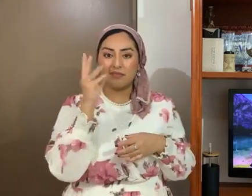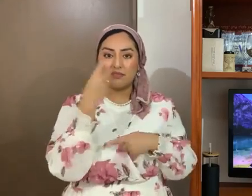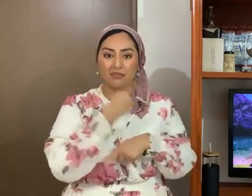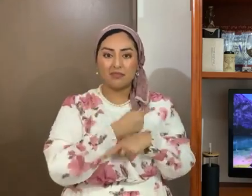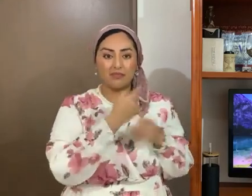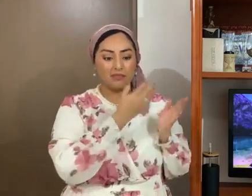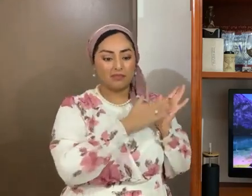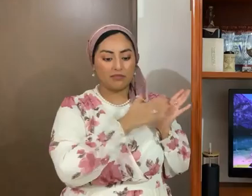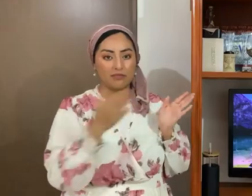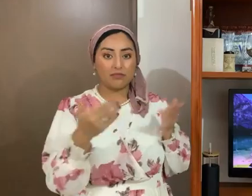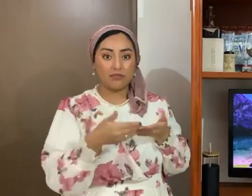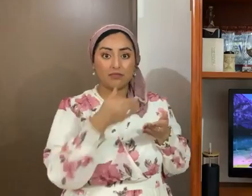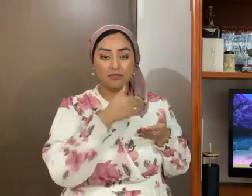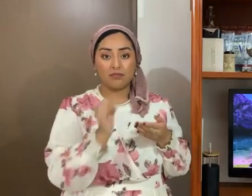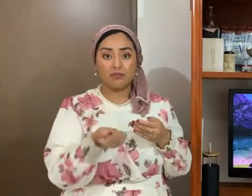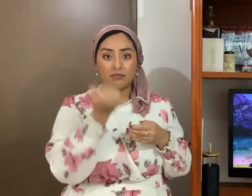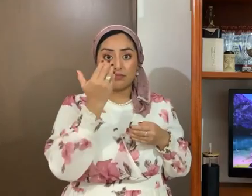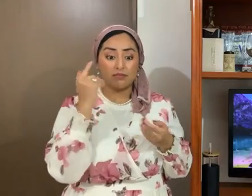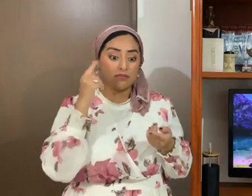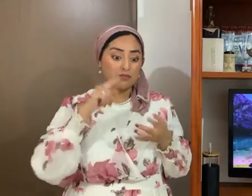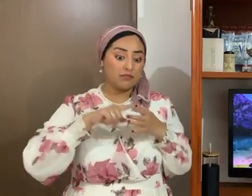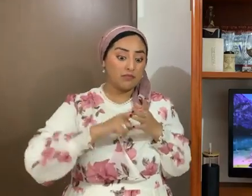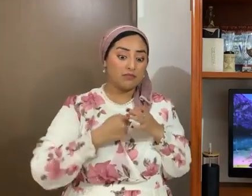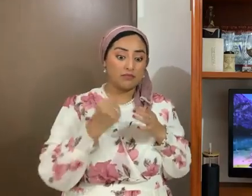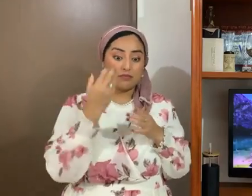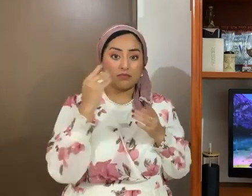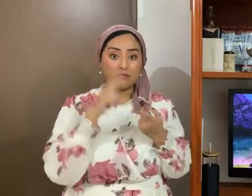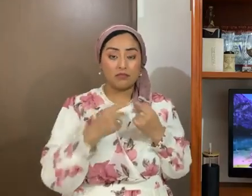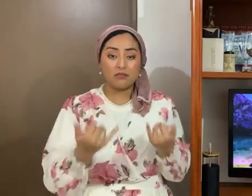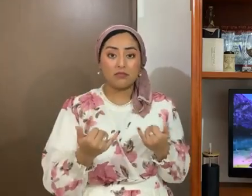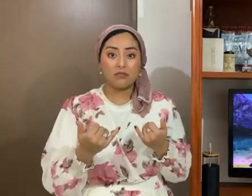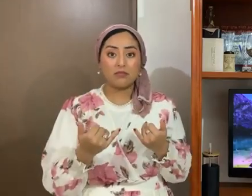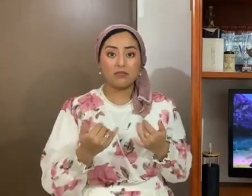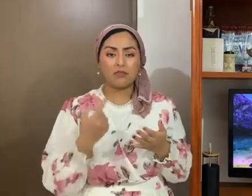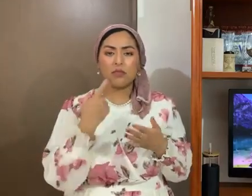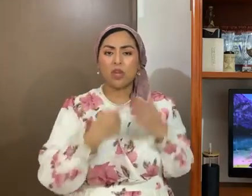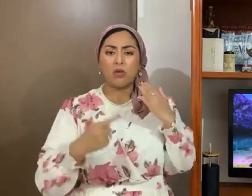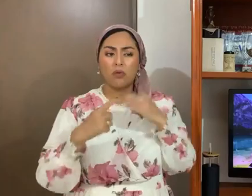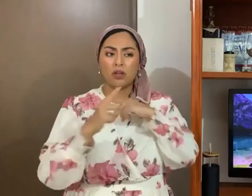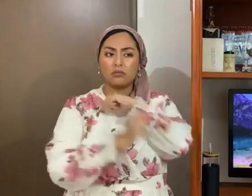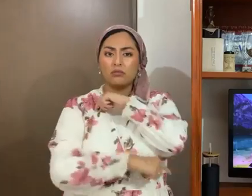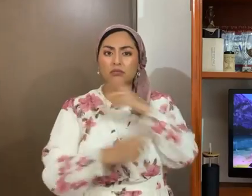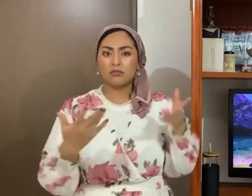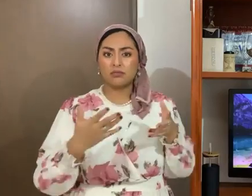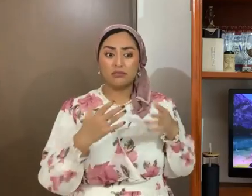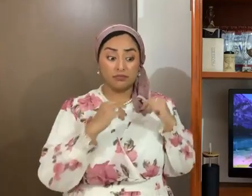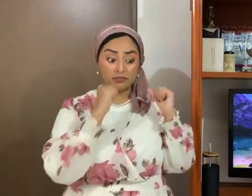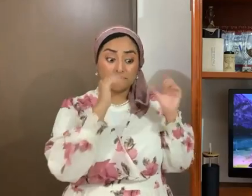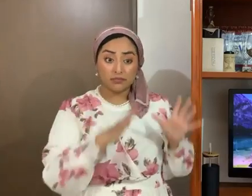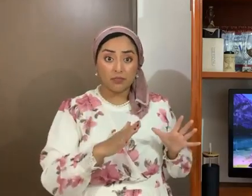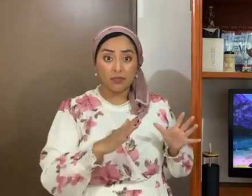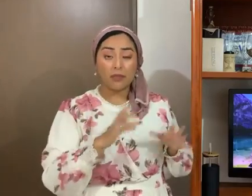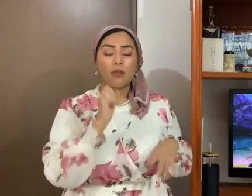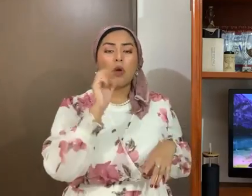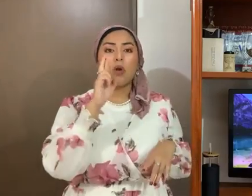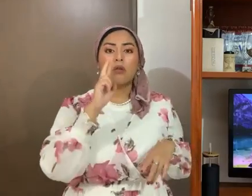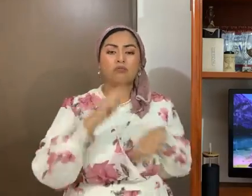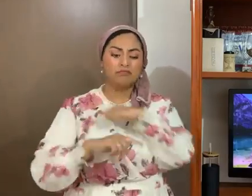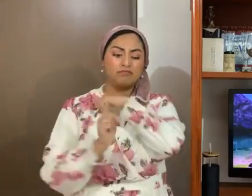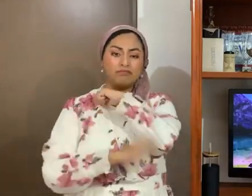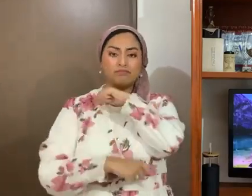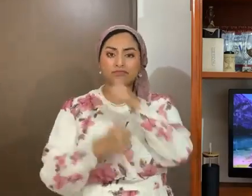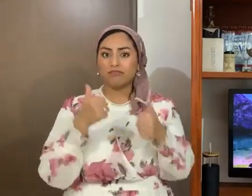que vivimos antes de Shabbat y desde que inició el Shabbat hasta este momento? ¿Cuál sería la consecuencia? ¿Sería bendición o será